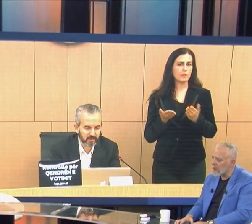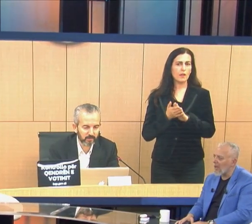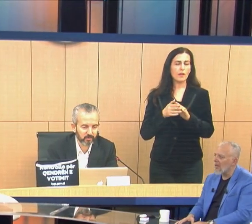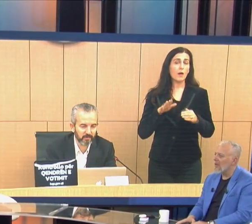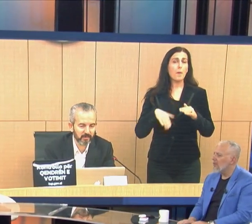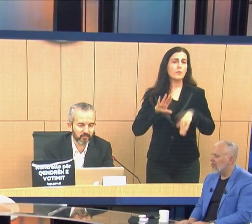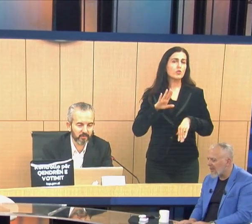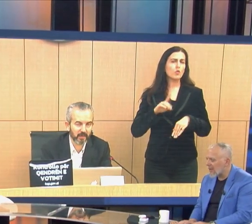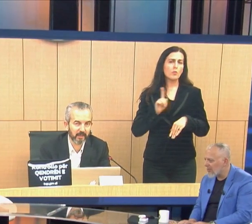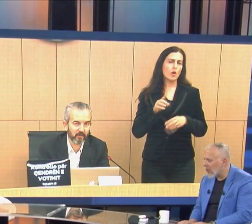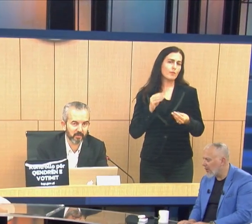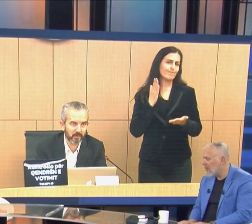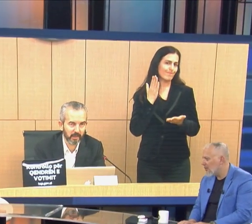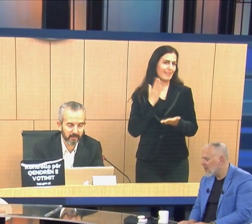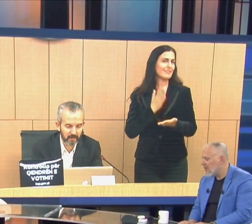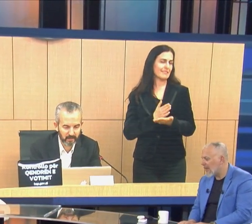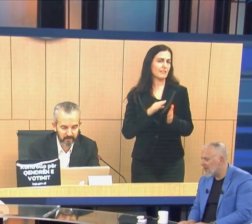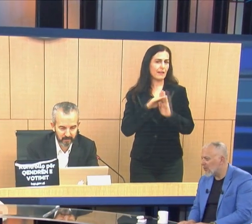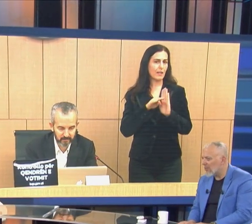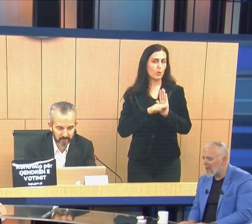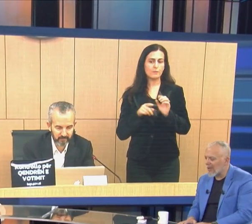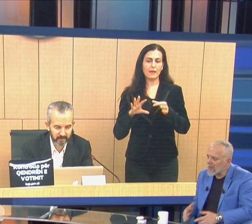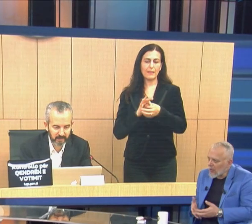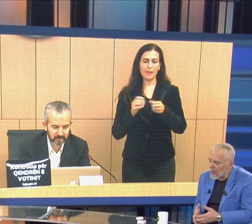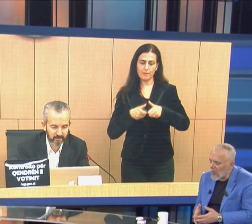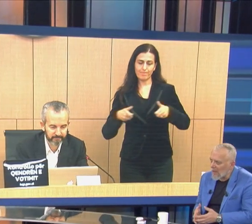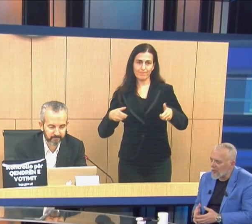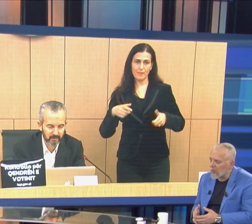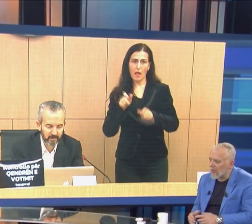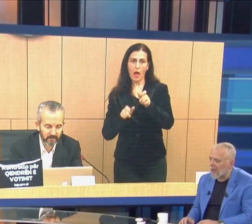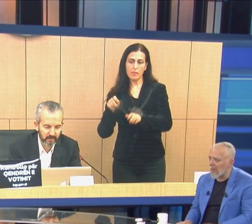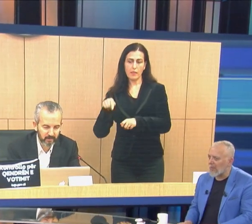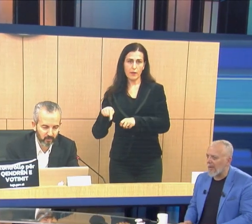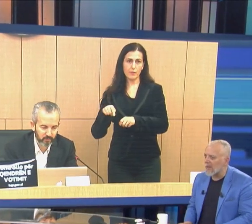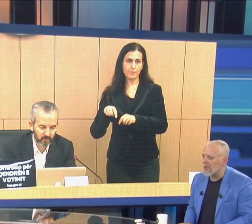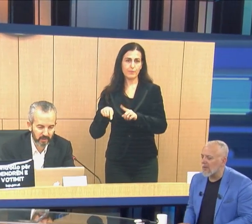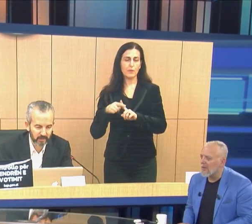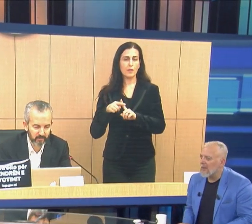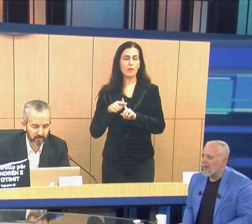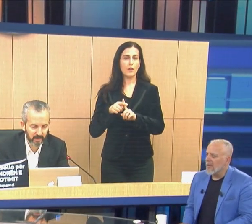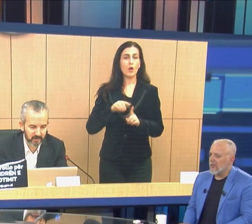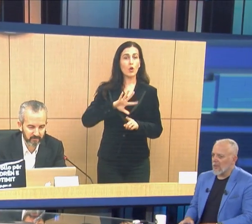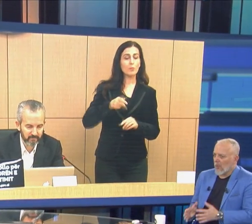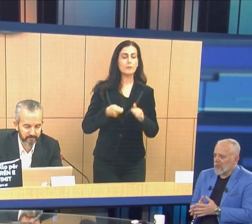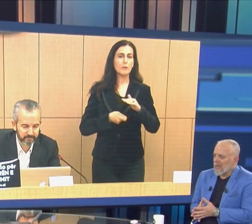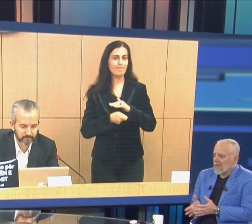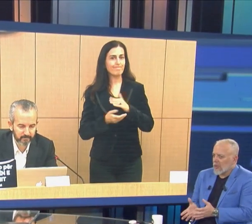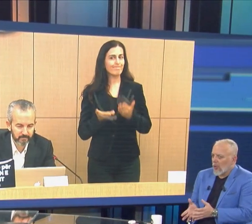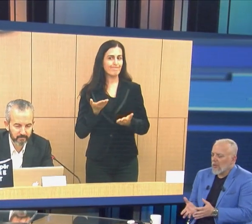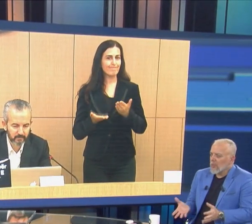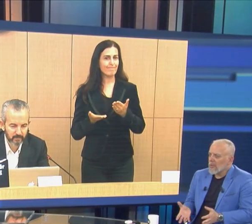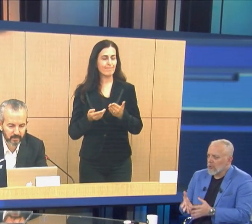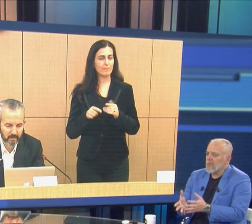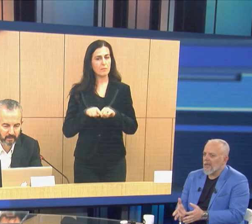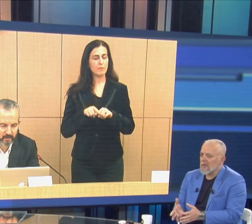9-40% dhe dyta që festat filloi, njerëzit duhet marrin pjesë. Pra konfirmon ato që unë u thash pak më herët që që opozita të